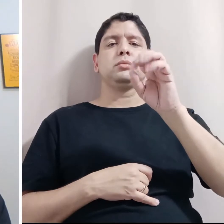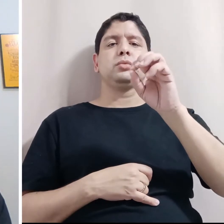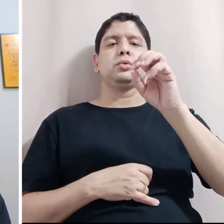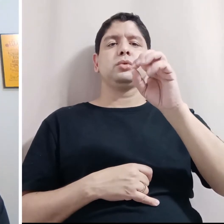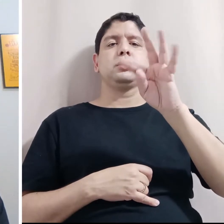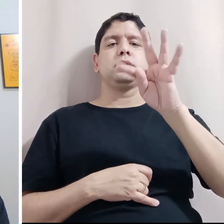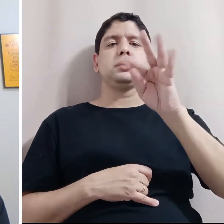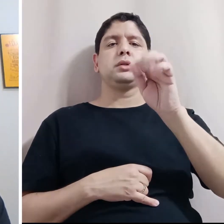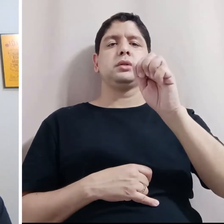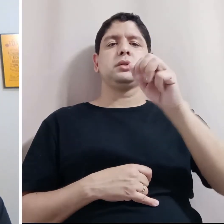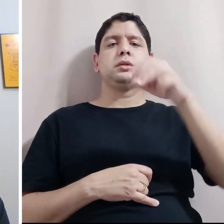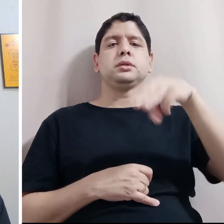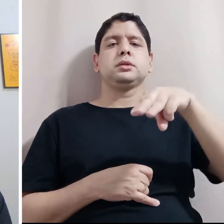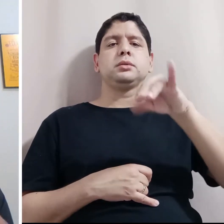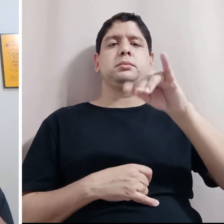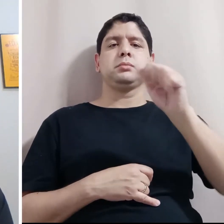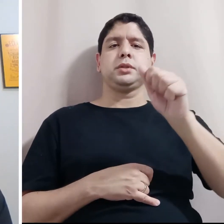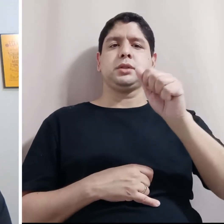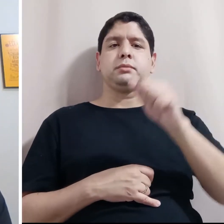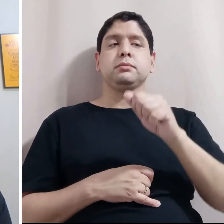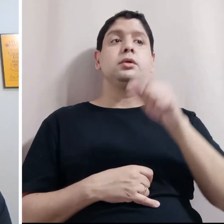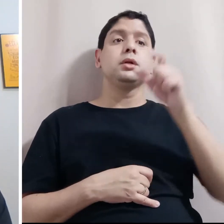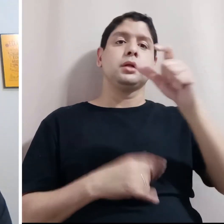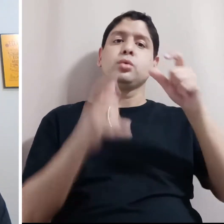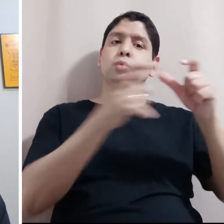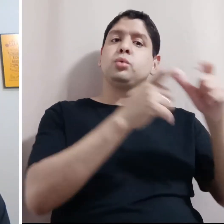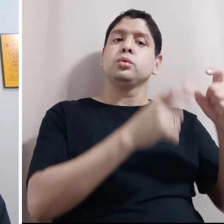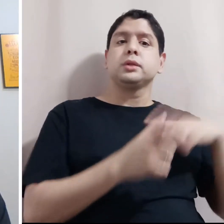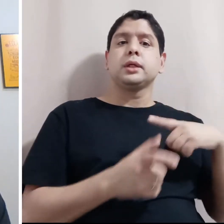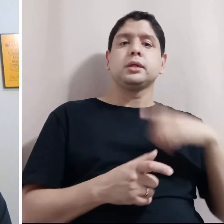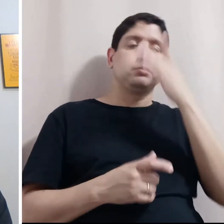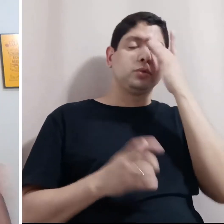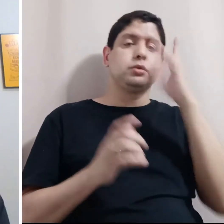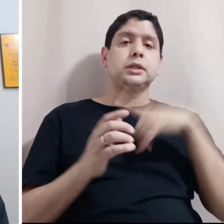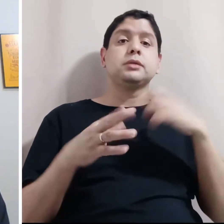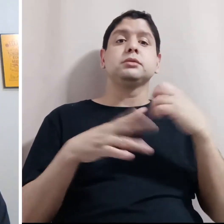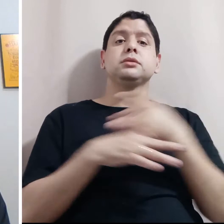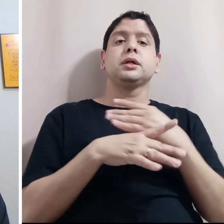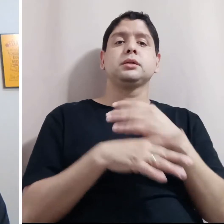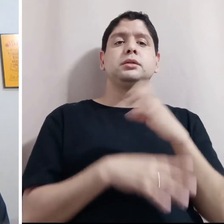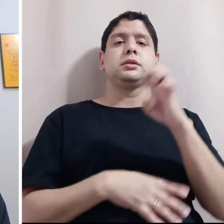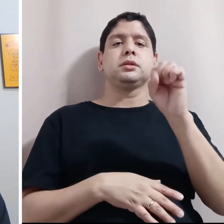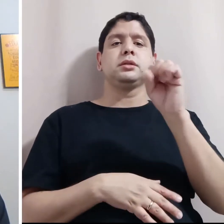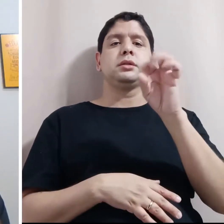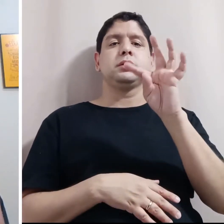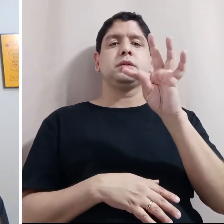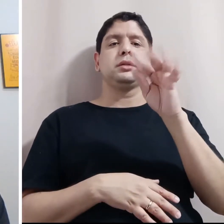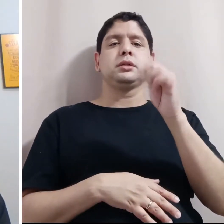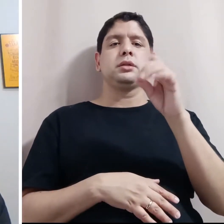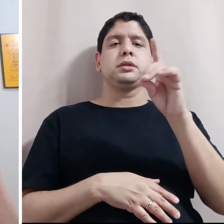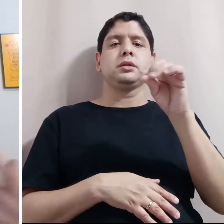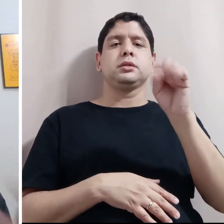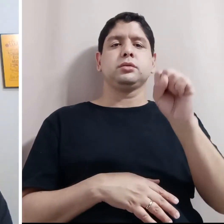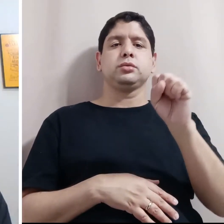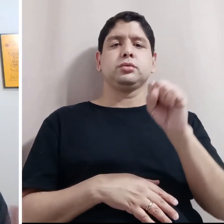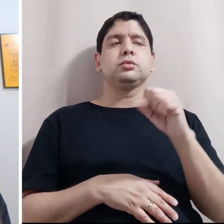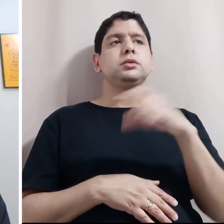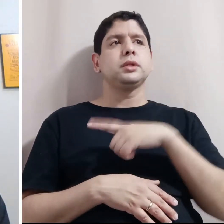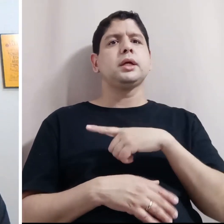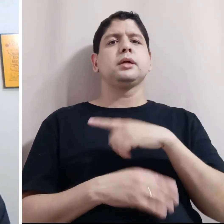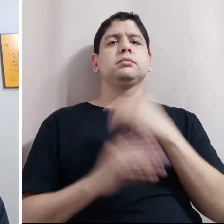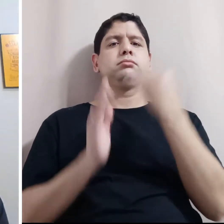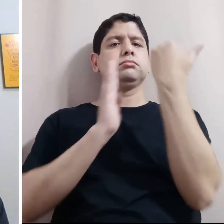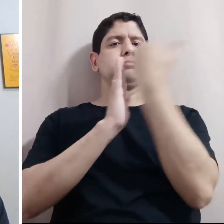em cidades-estados, né? Não formavam um país. E cada uma dessas cidades tinha o seu próprio